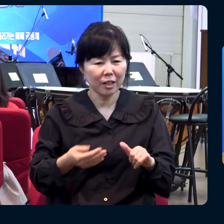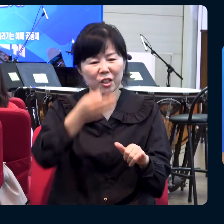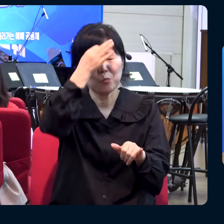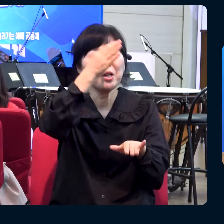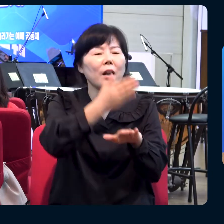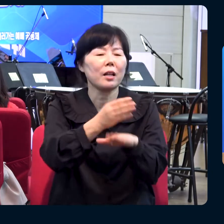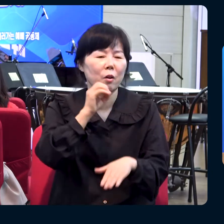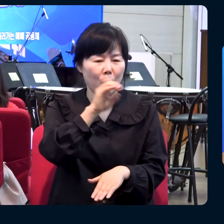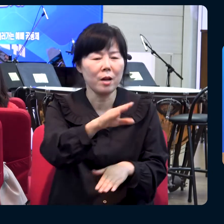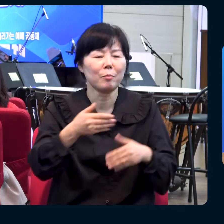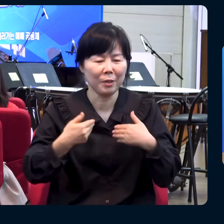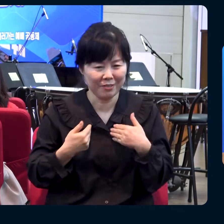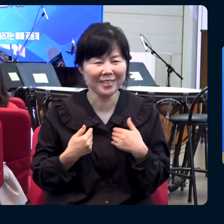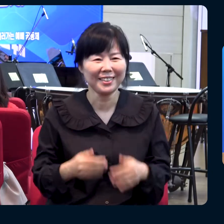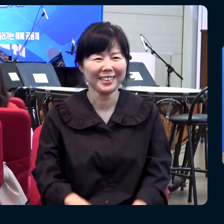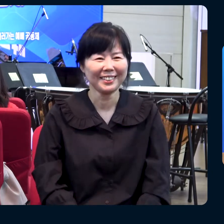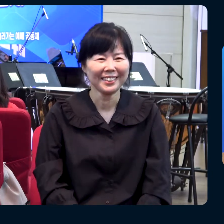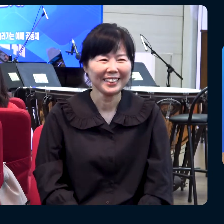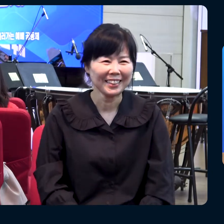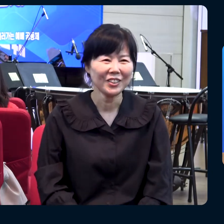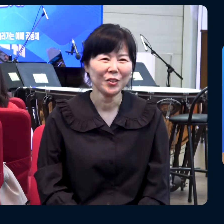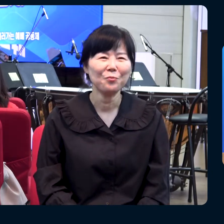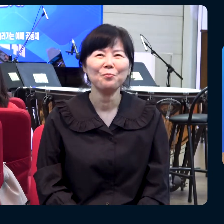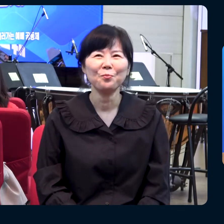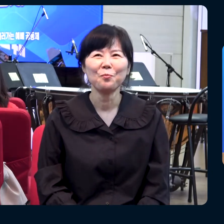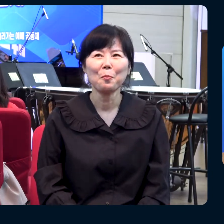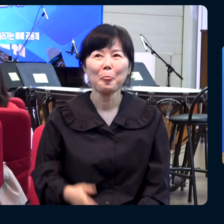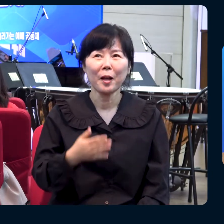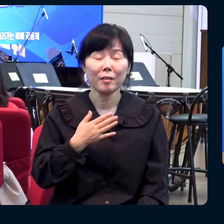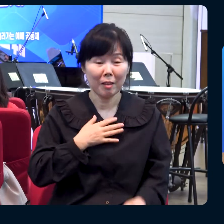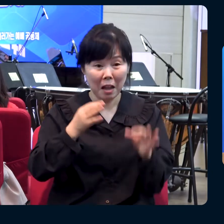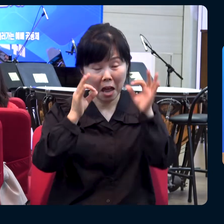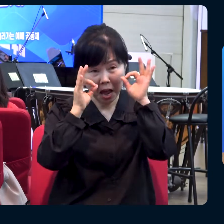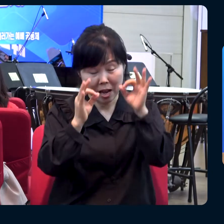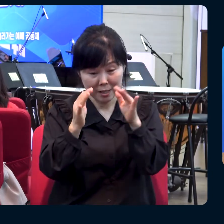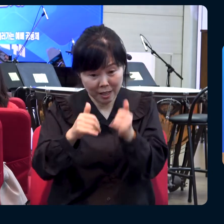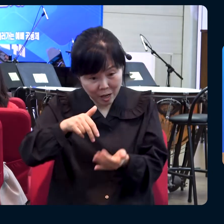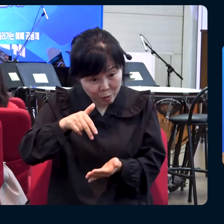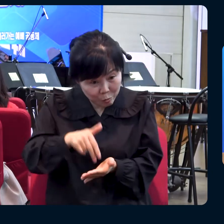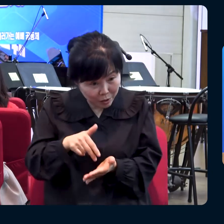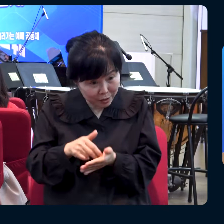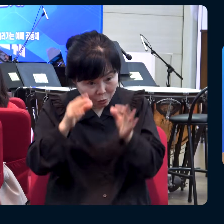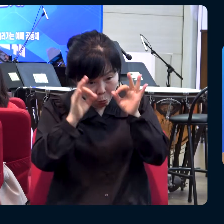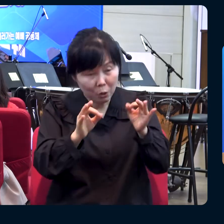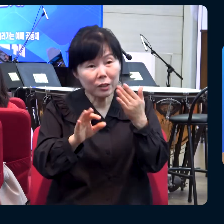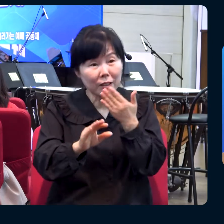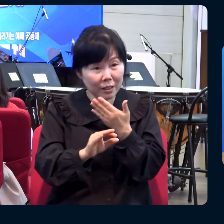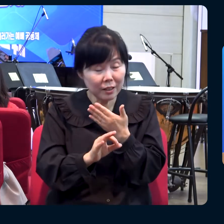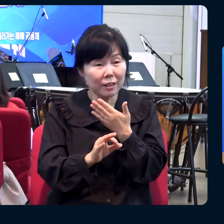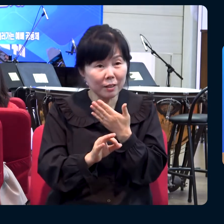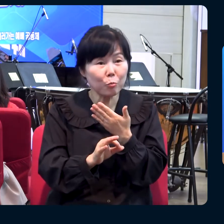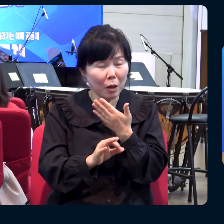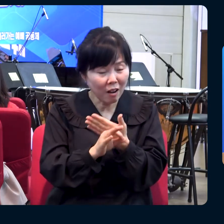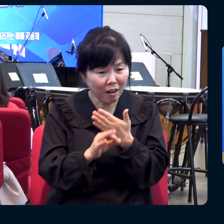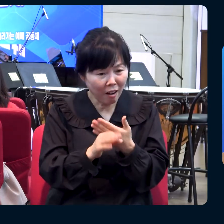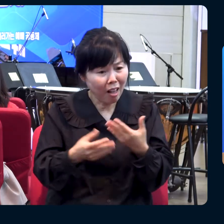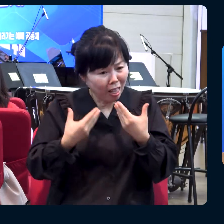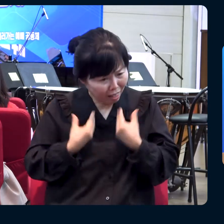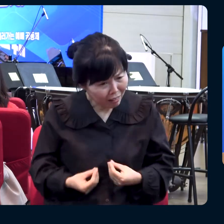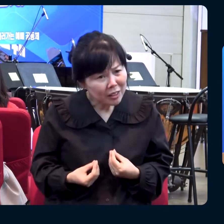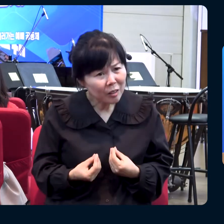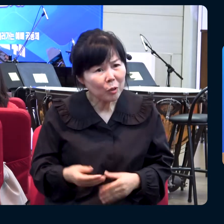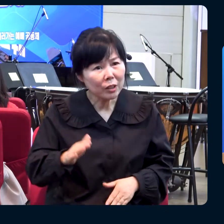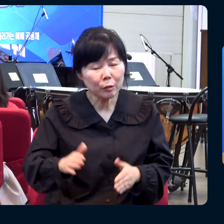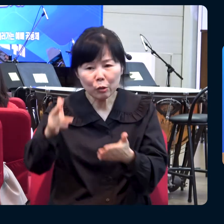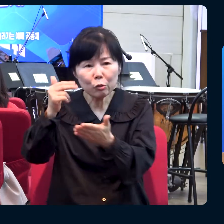은혜가 가정마다 회복되길 바랍니다. 그래서 내 눈으로 볼 때 소망이 없어도 낙심하지 마세요.